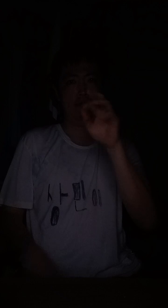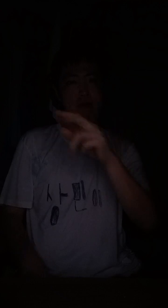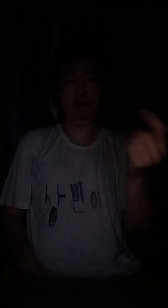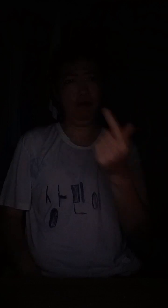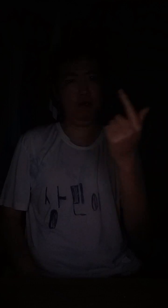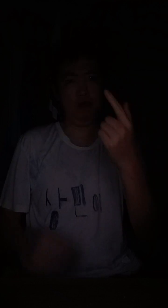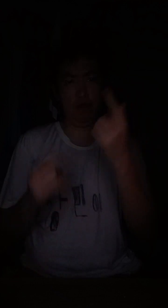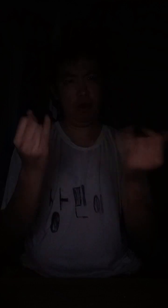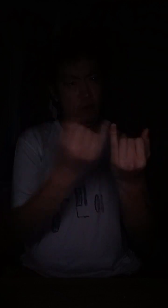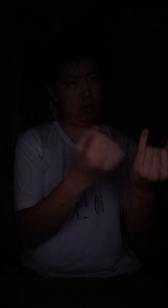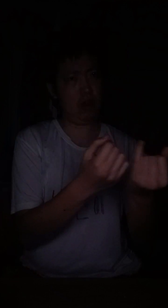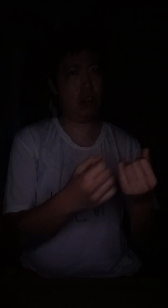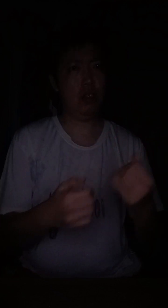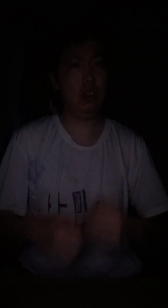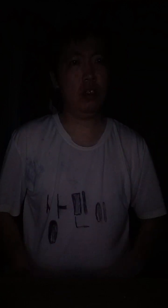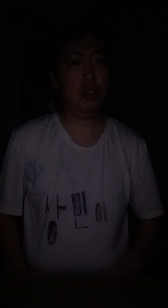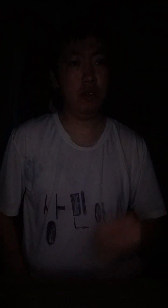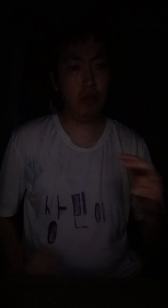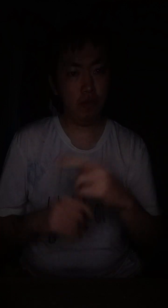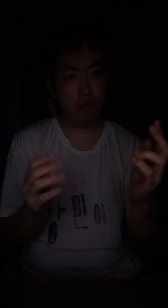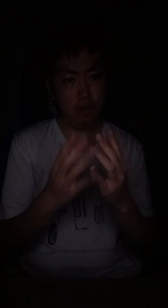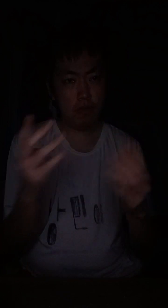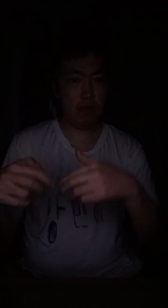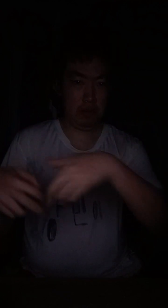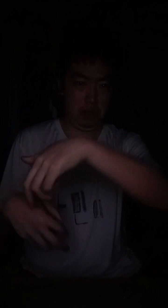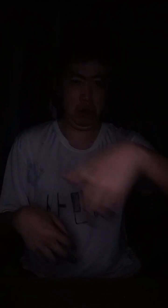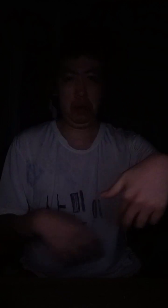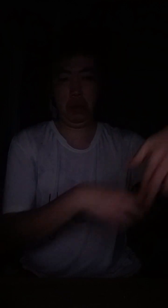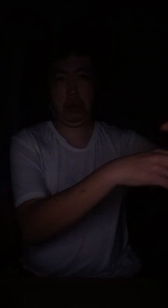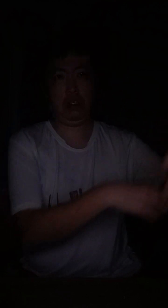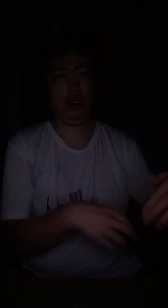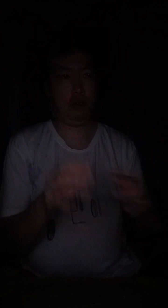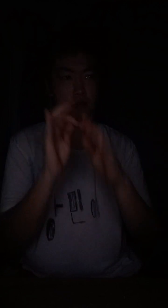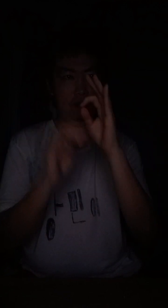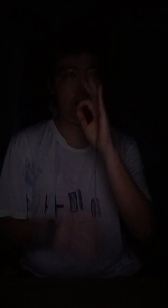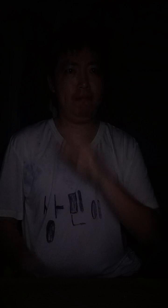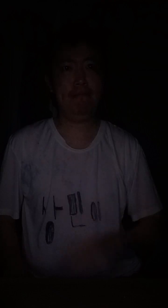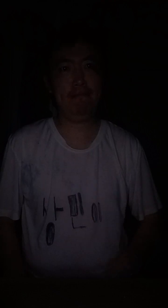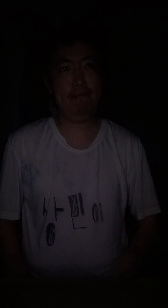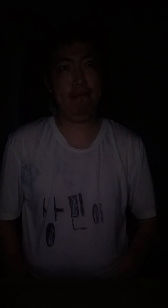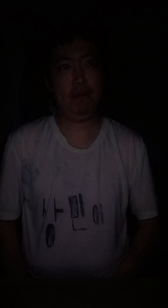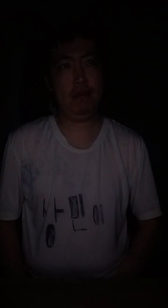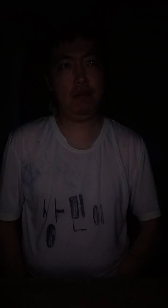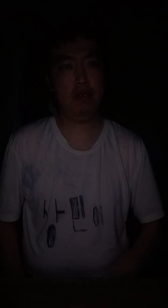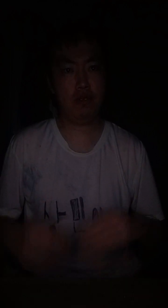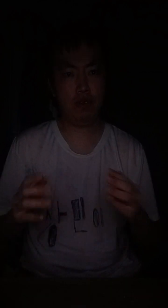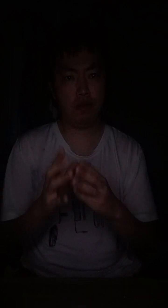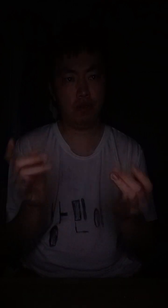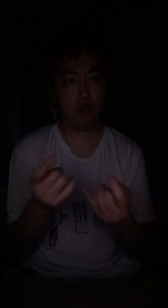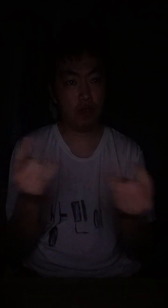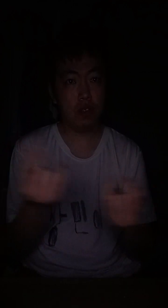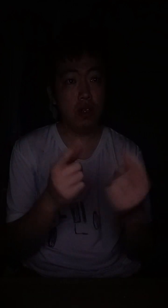걱정된다는 취지의 내용이 9시 뉴스를 타고 방송됐습니다. 심지어 비상계엄 선포를